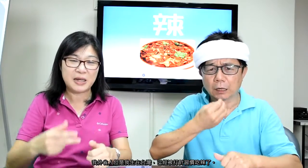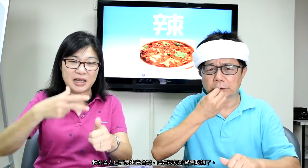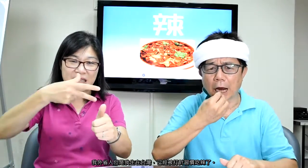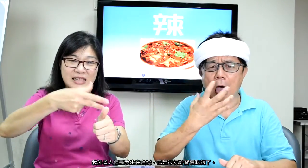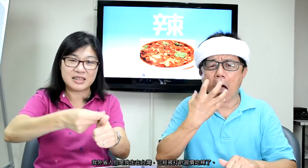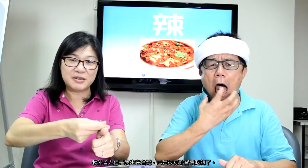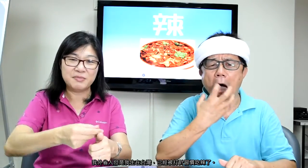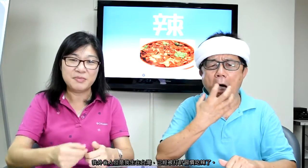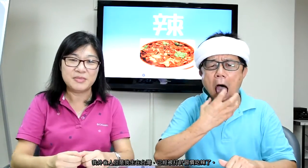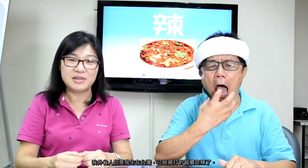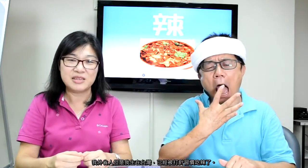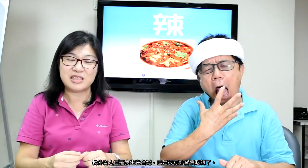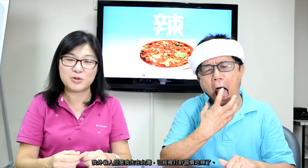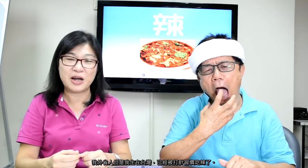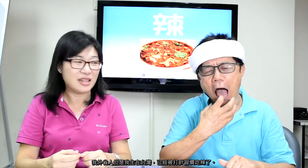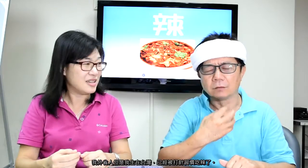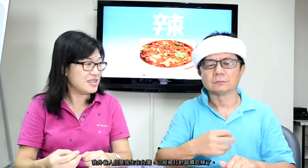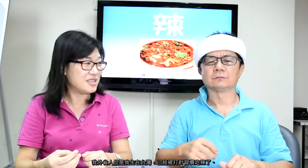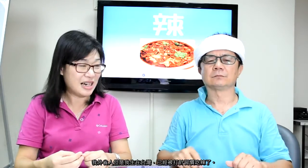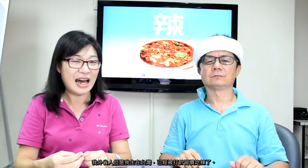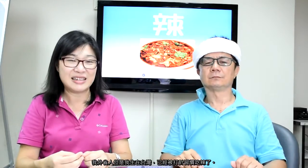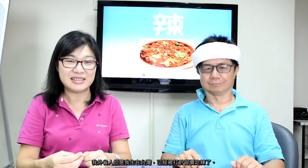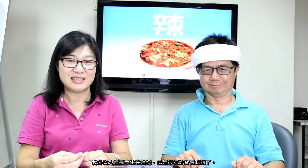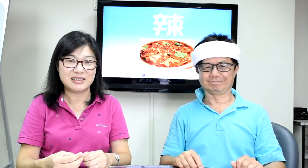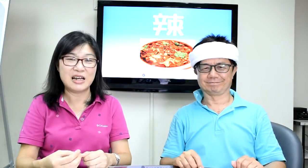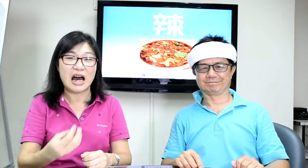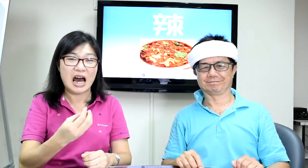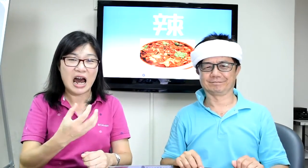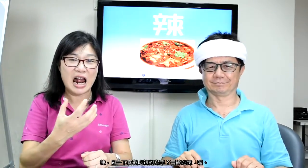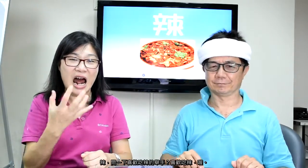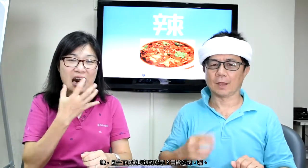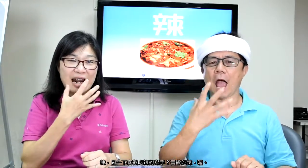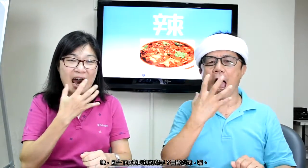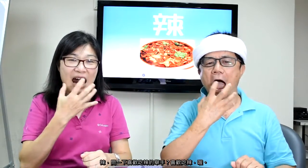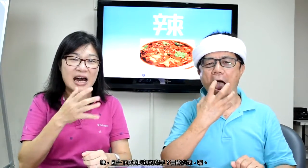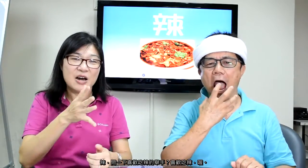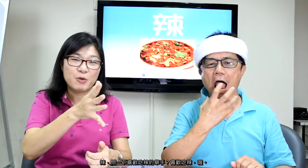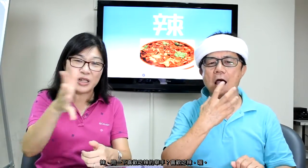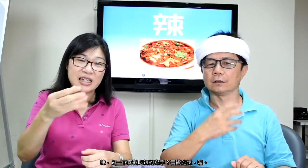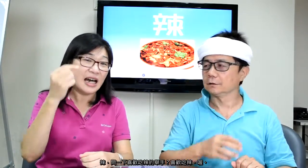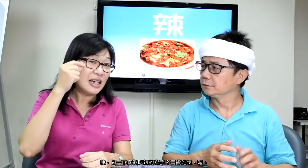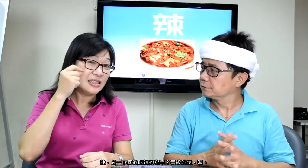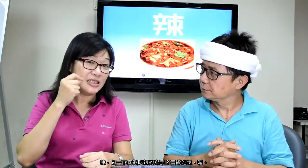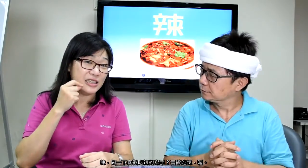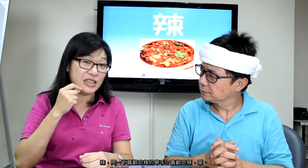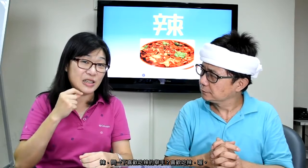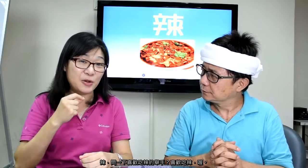被打针，习惯吃辣了。辣，问一下，喜